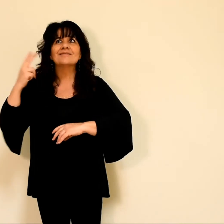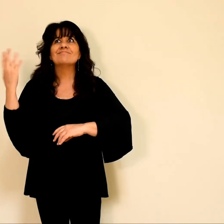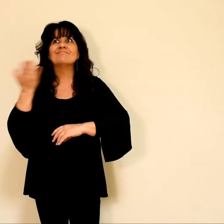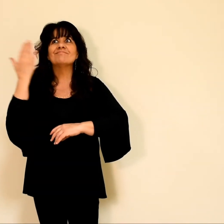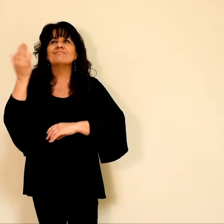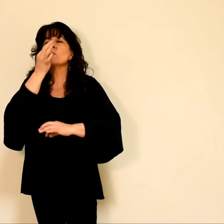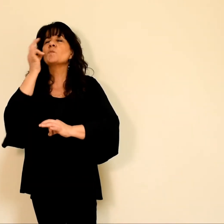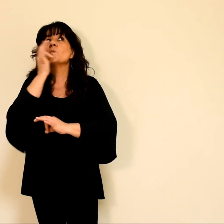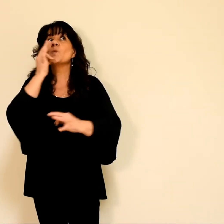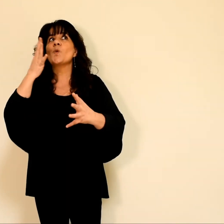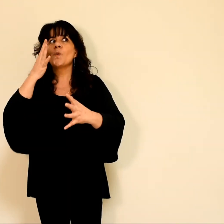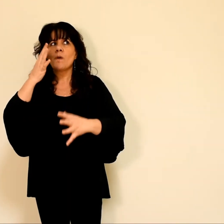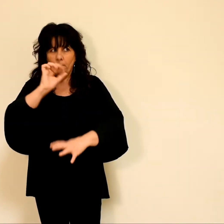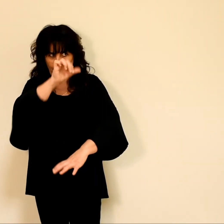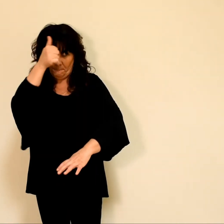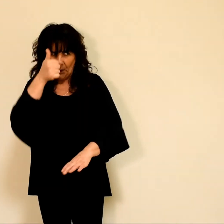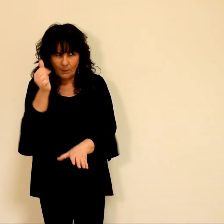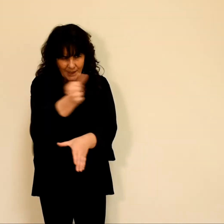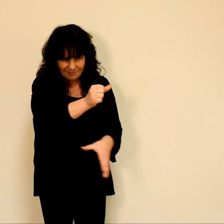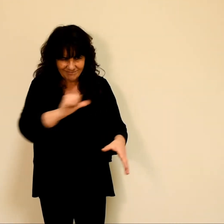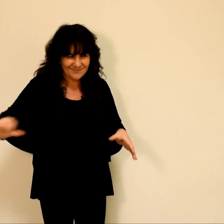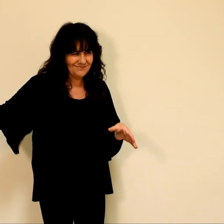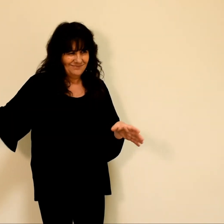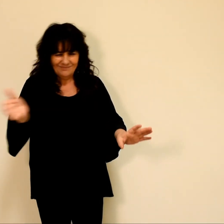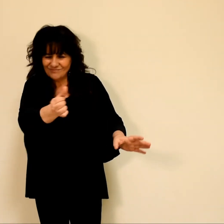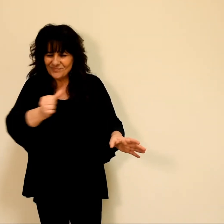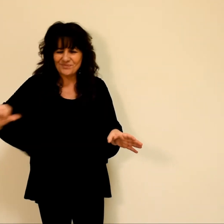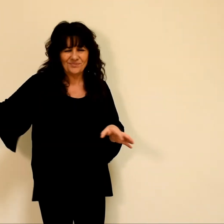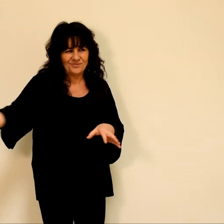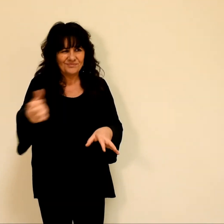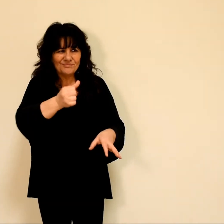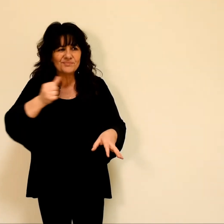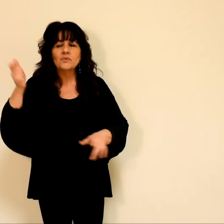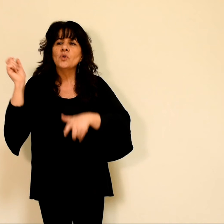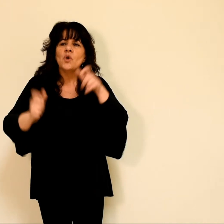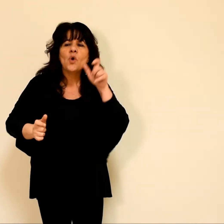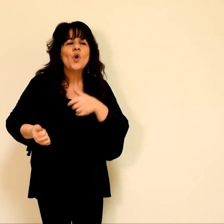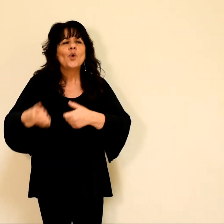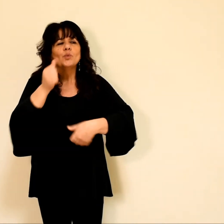Et lorsque les gens ont bien bu, on apporte le moins bon.